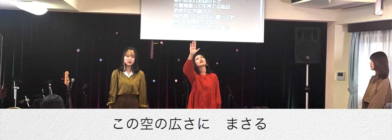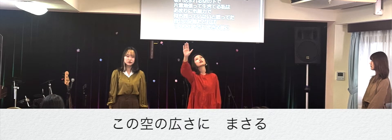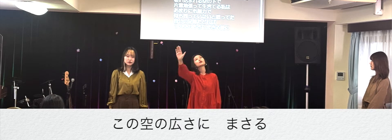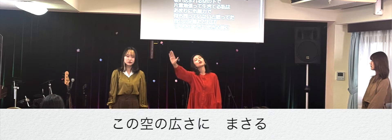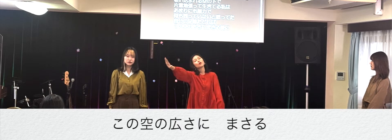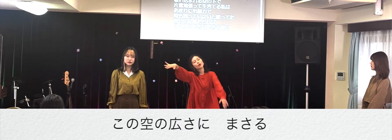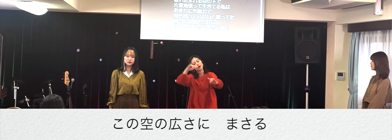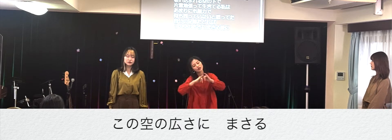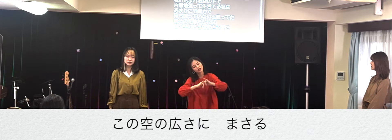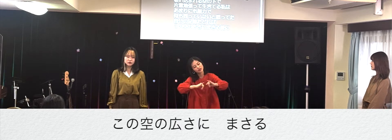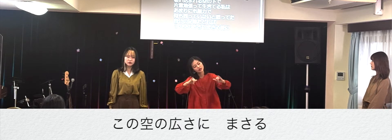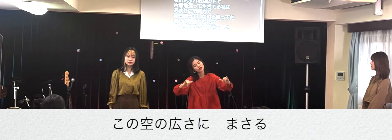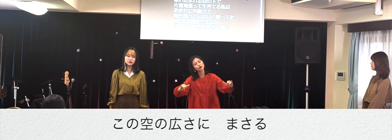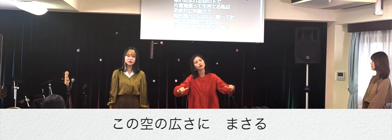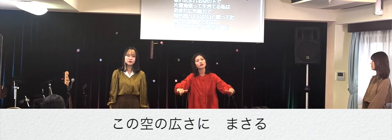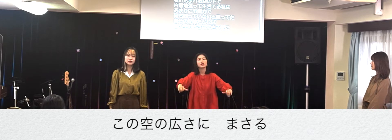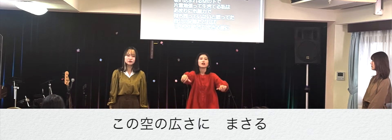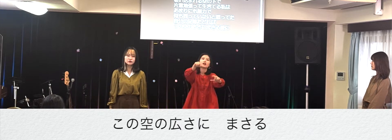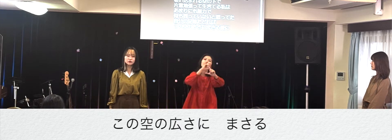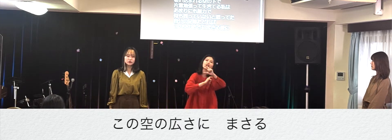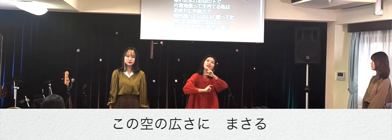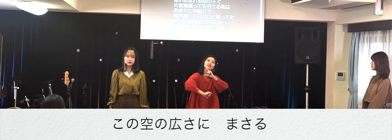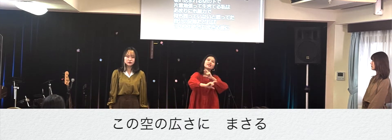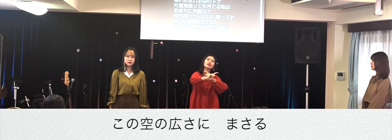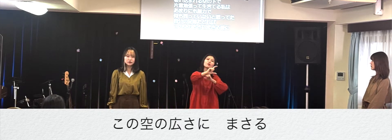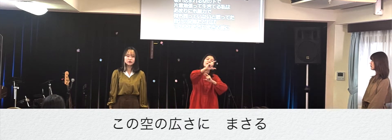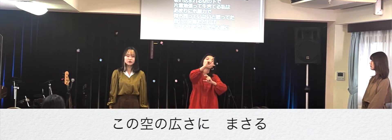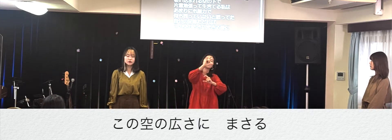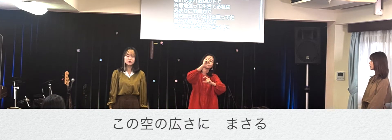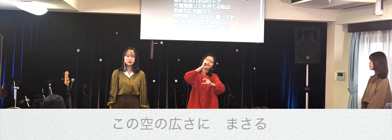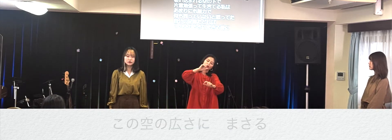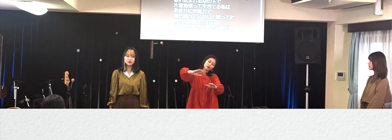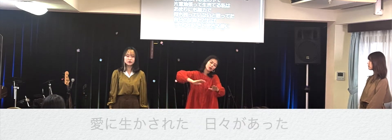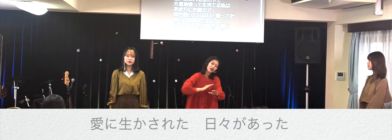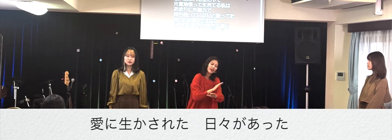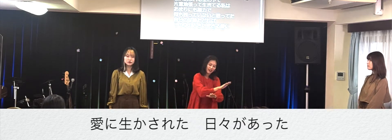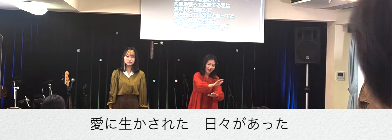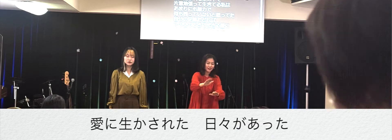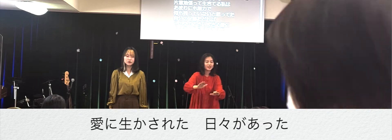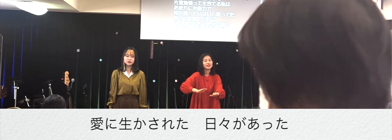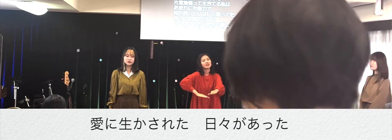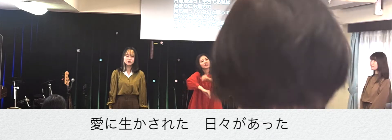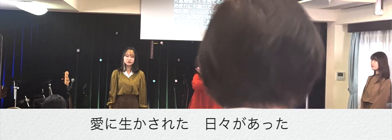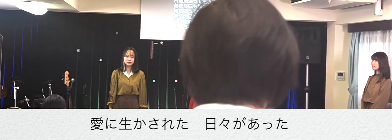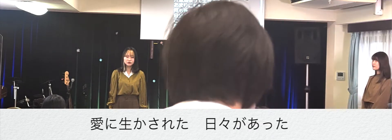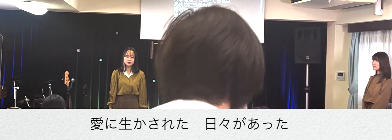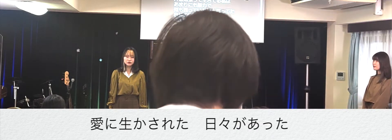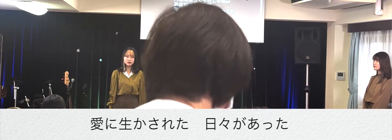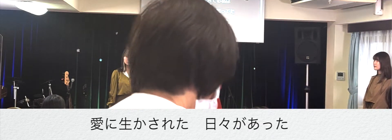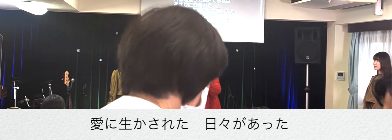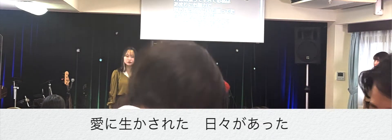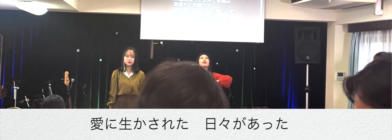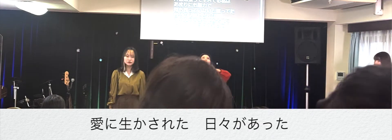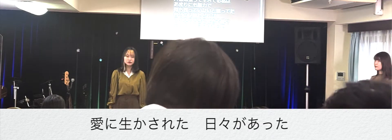の広さに勝る愛に生かされ